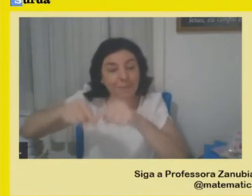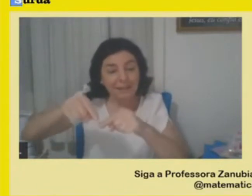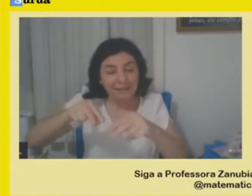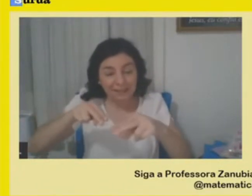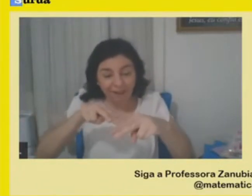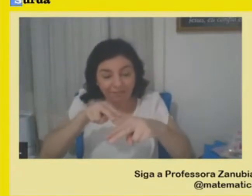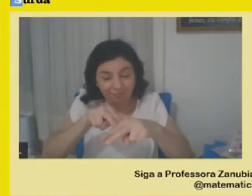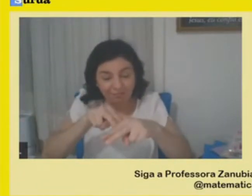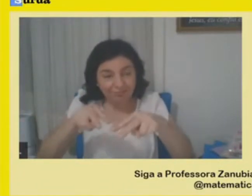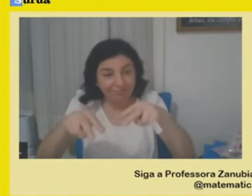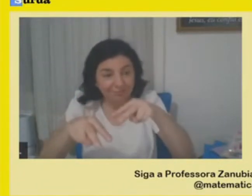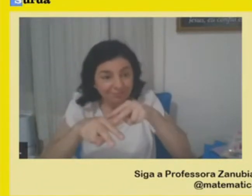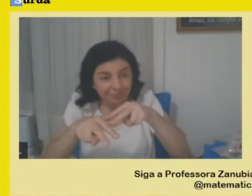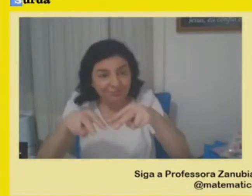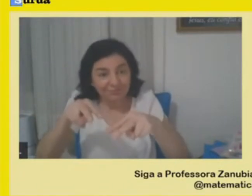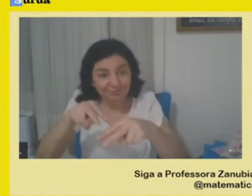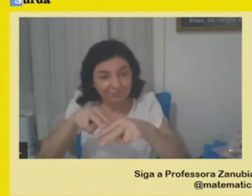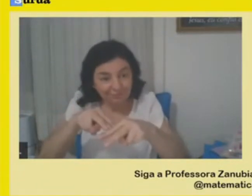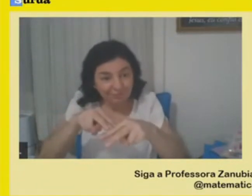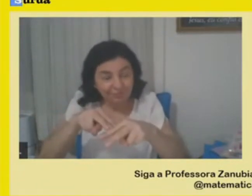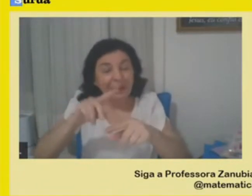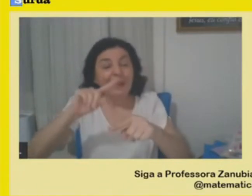eu não faço modelo.